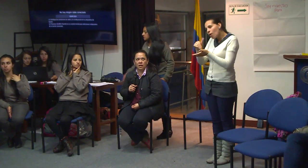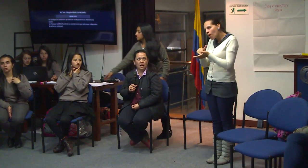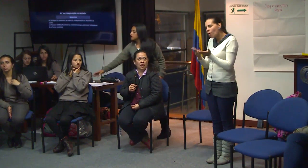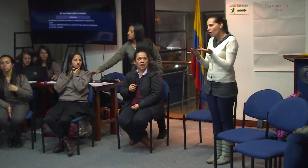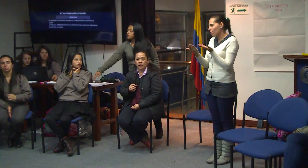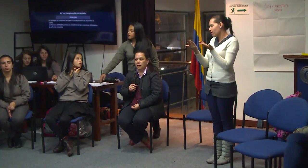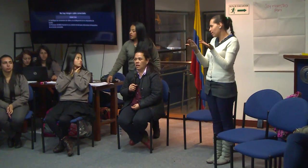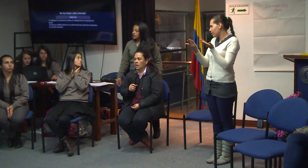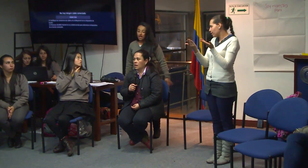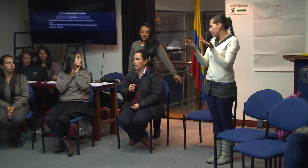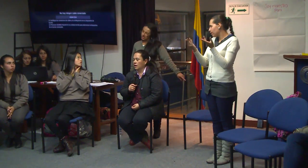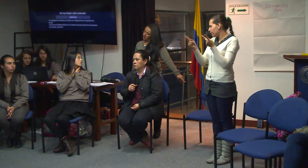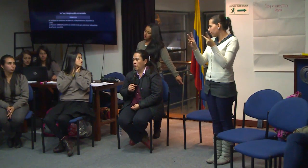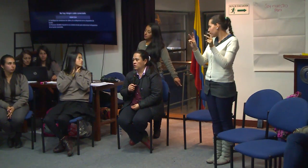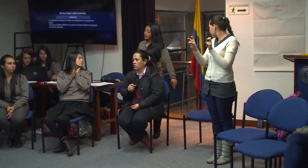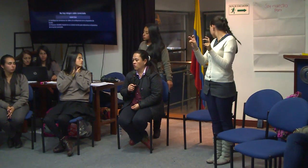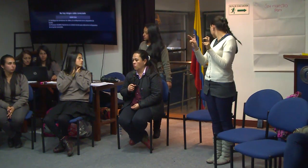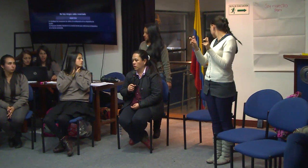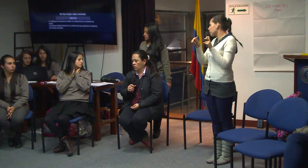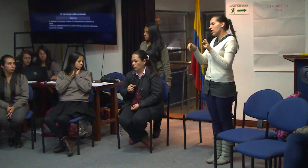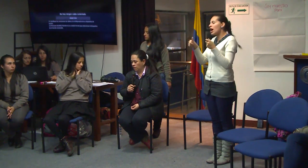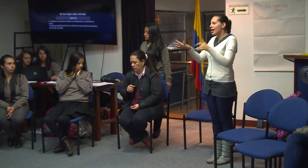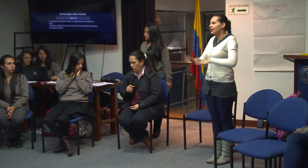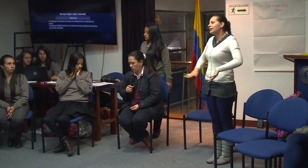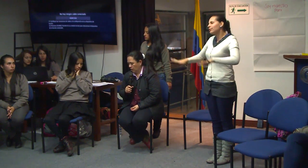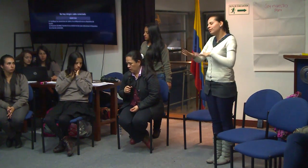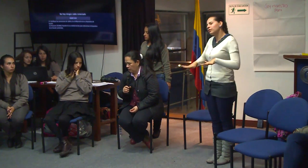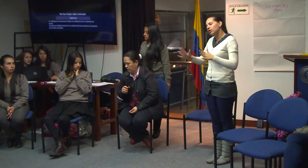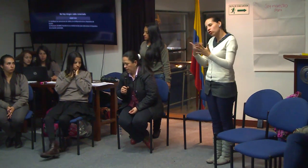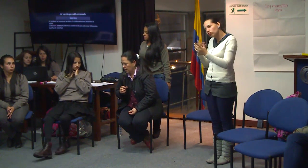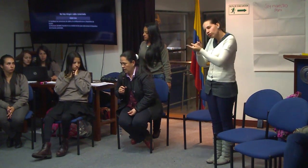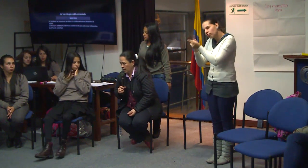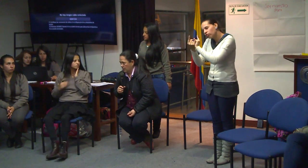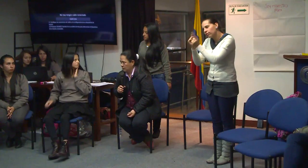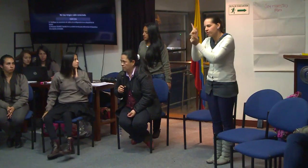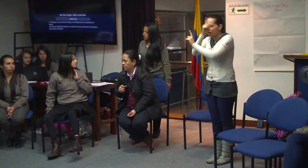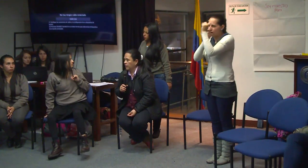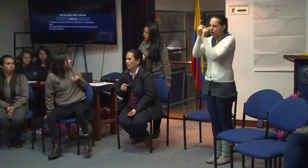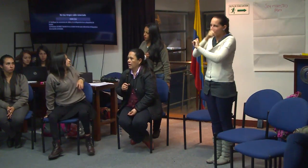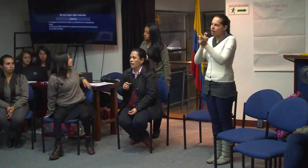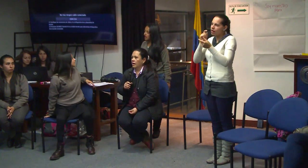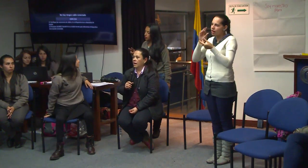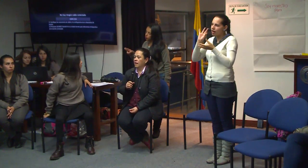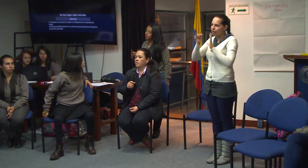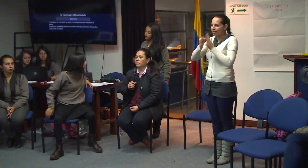nuevamente este espacio de encuentro y reflexión que es Café Enseñas.